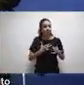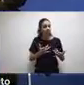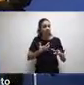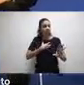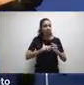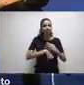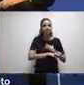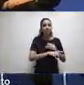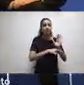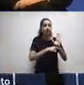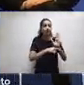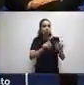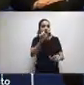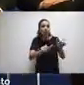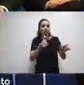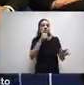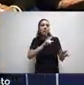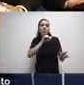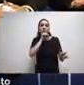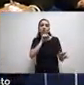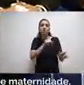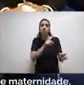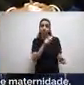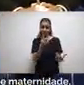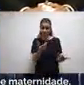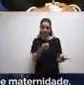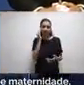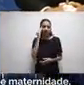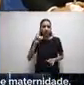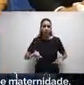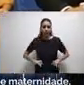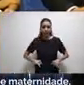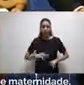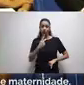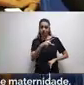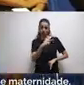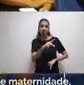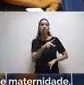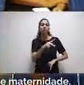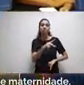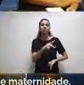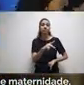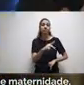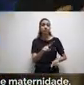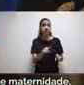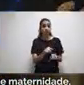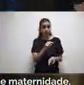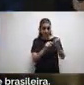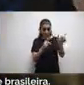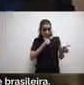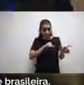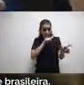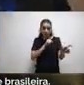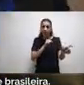essas mães dentro do seu sofrimento e do seu grande exemplo de maternidade, de exercício